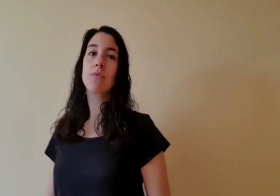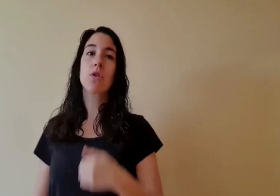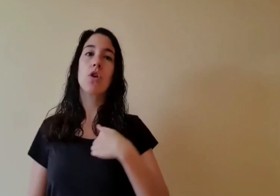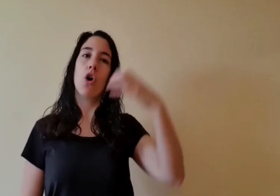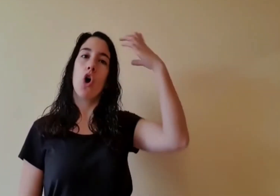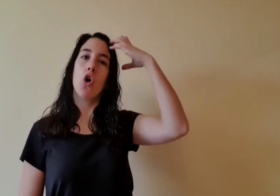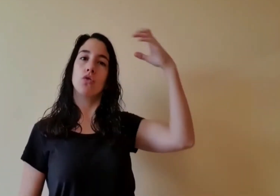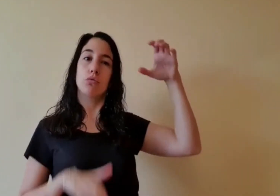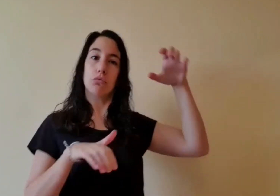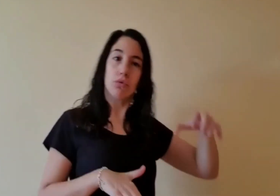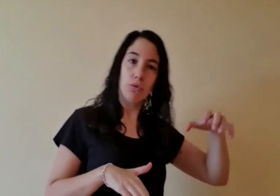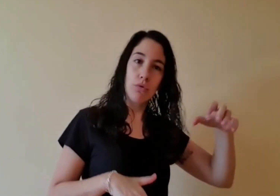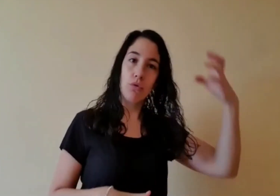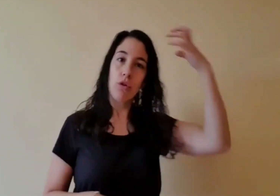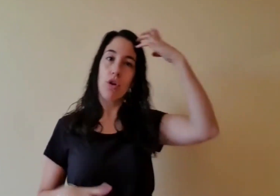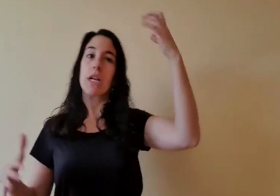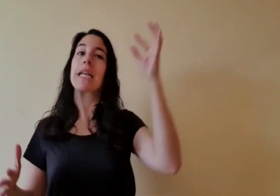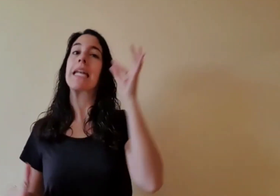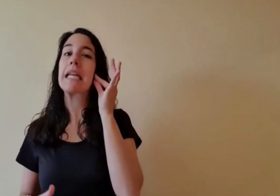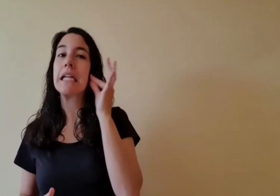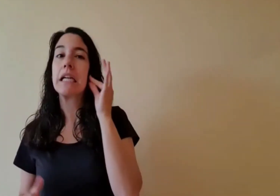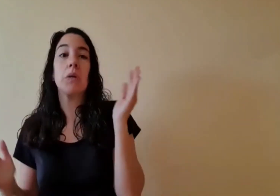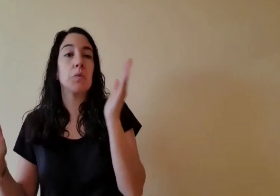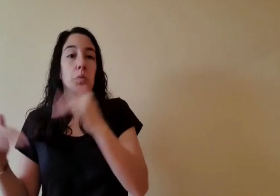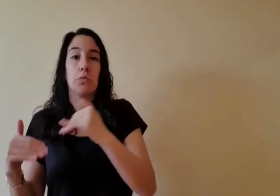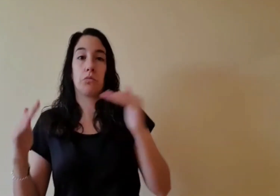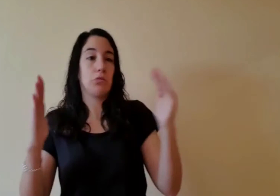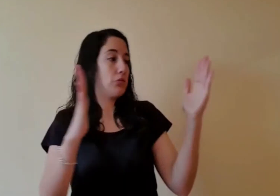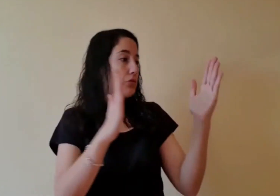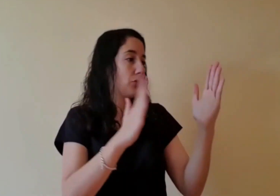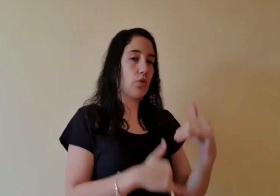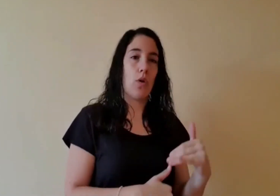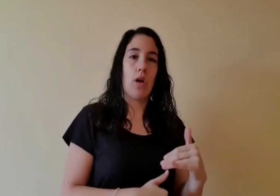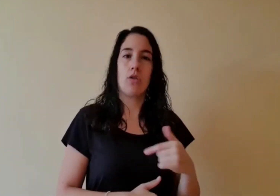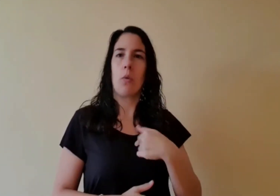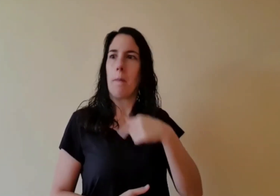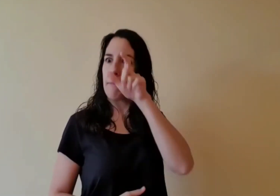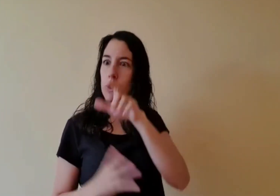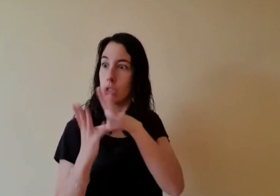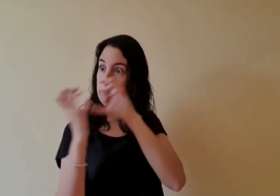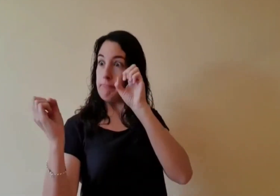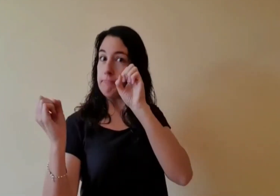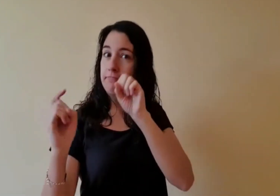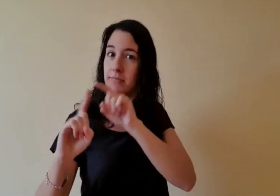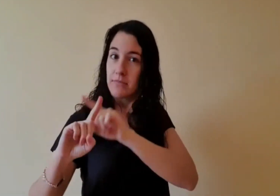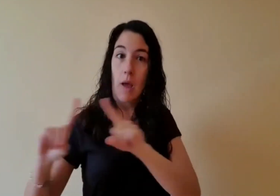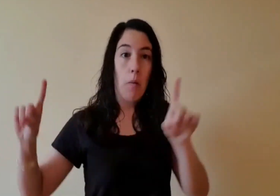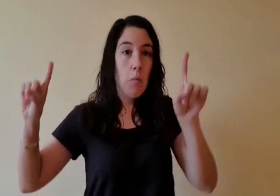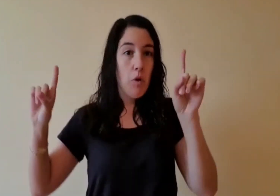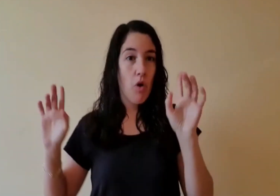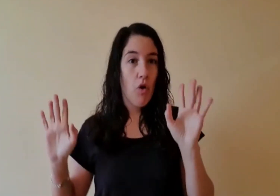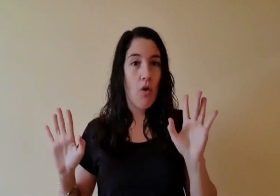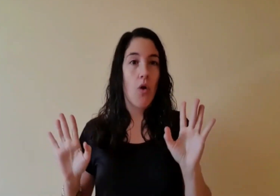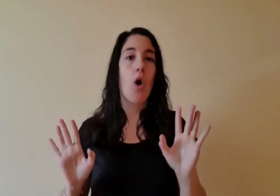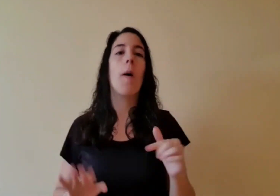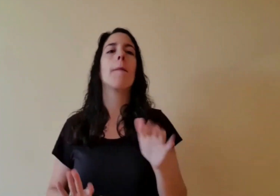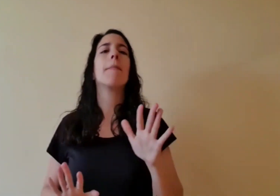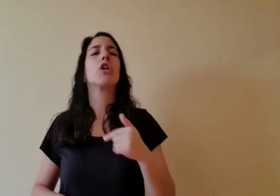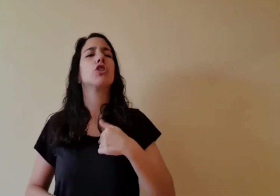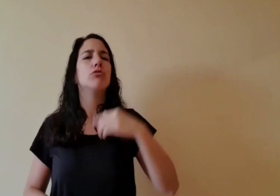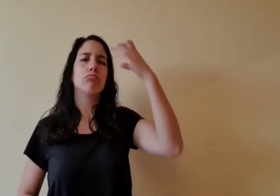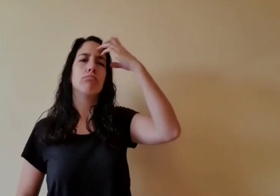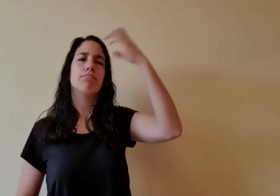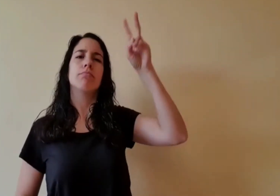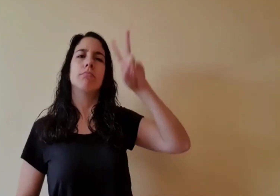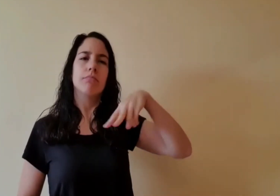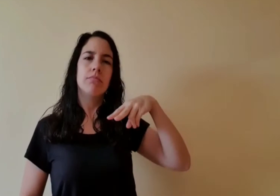Donde no controlo ni reina, ni nadie que me comprenda, pero